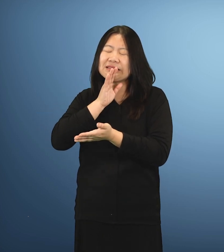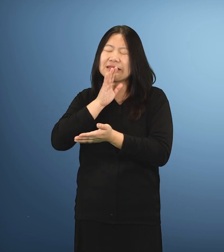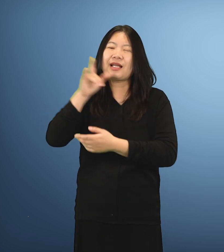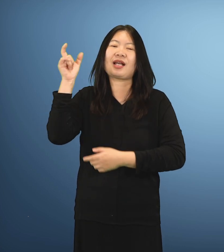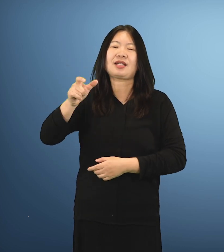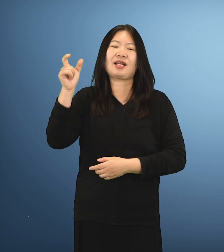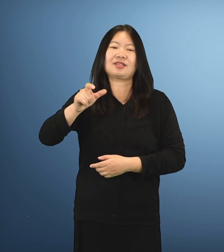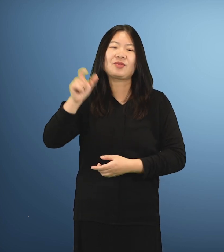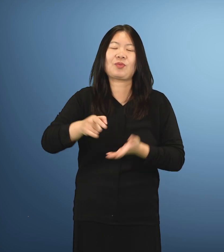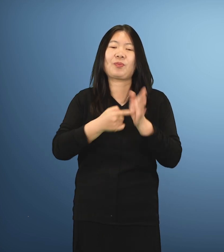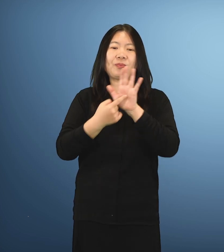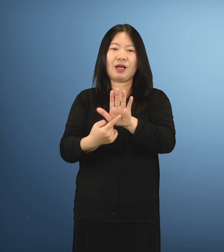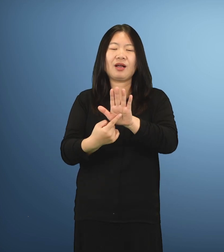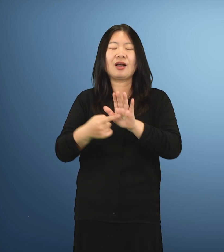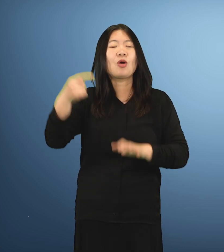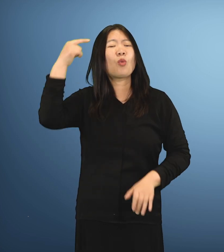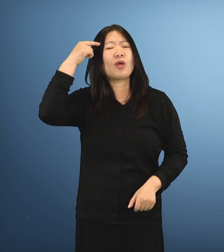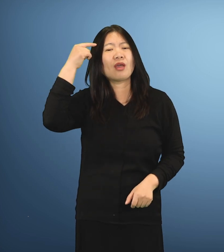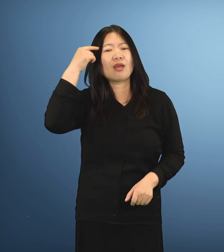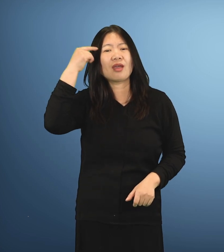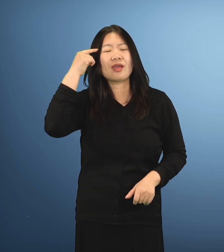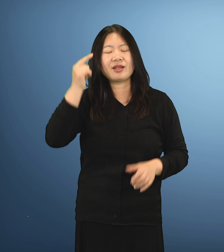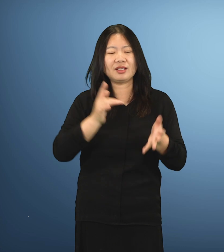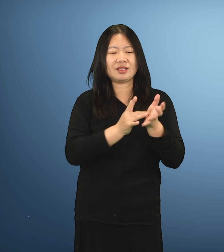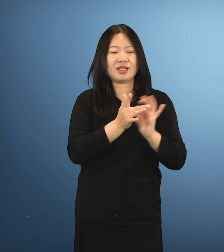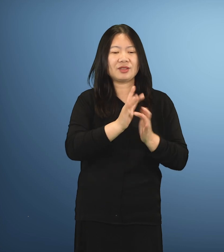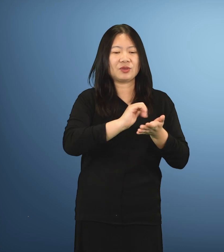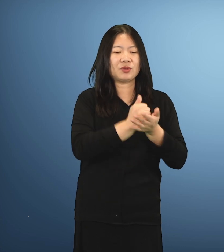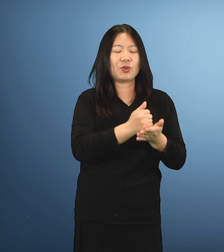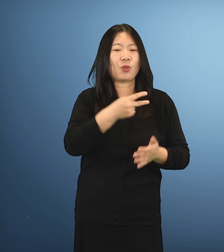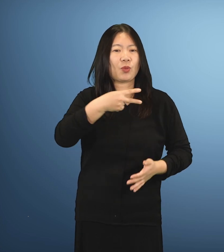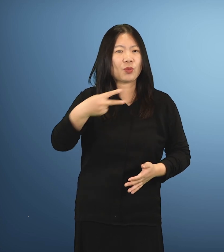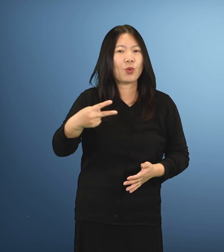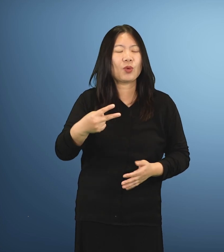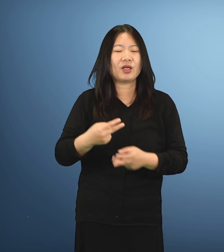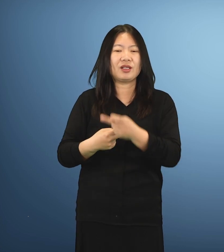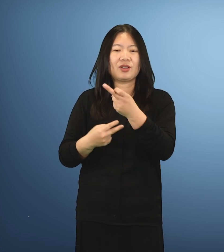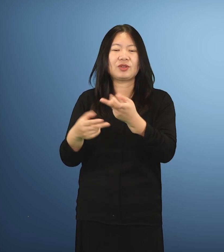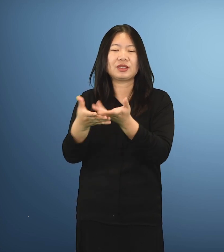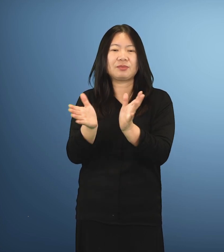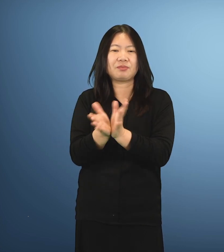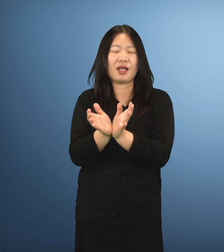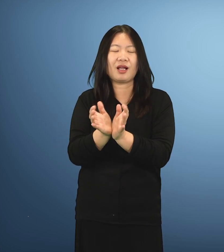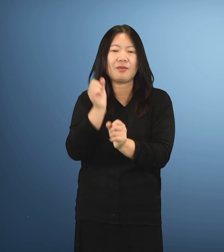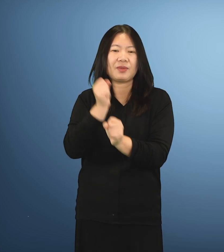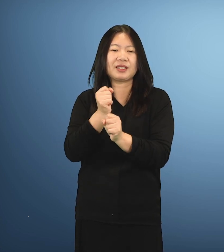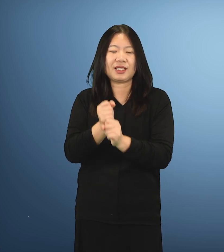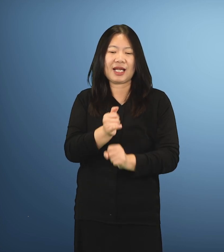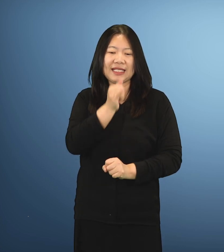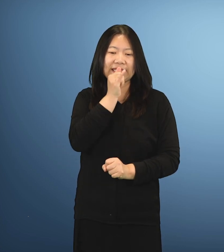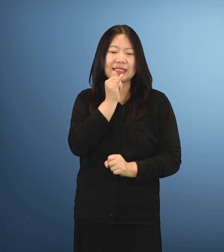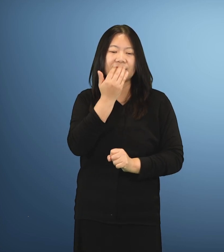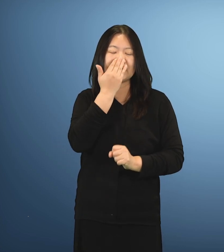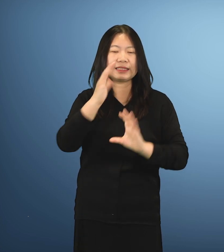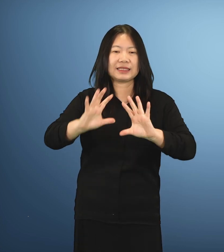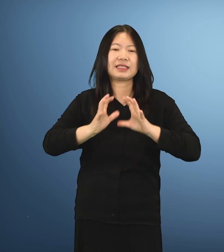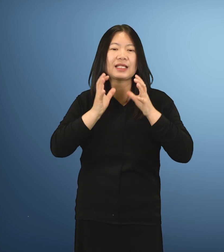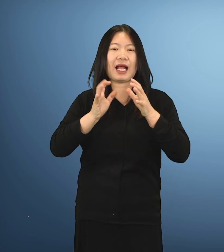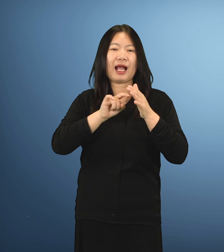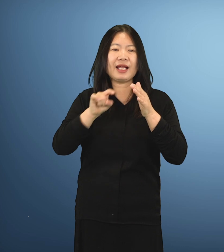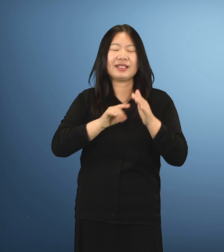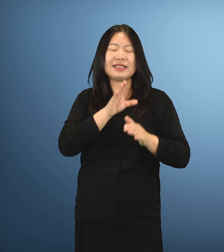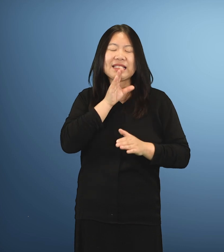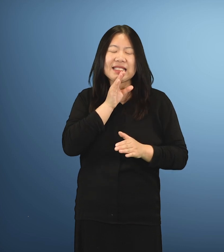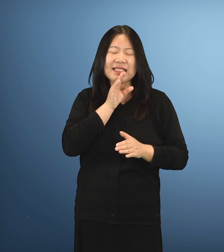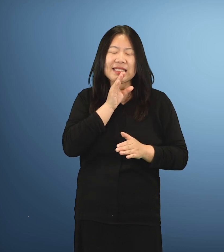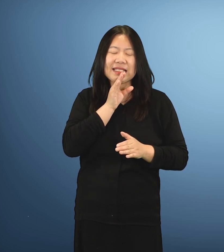강조를 합니다. 왜? 예수 그리스도가 12지파로 형성된 이스라엘의